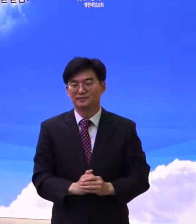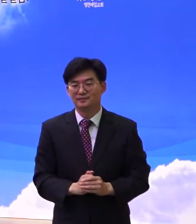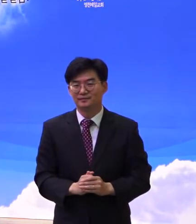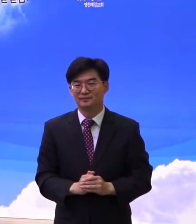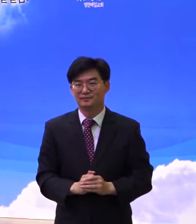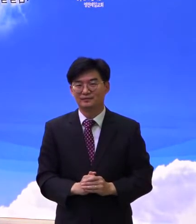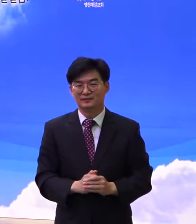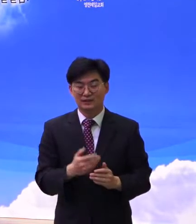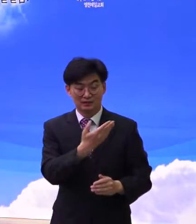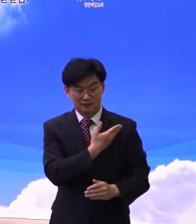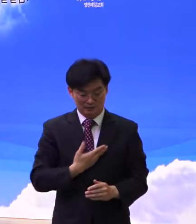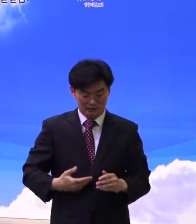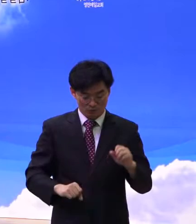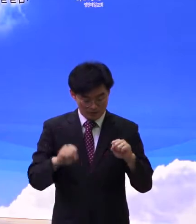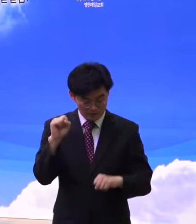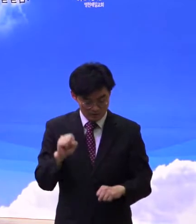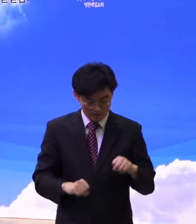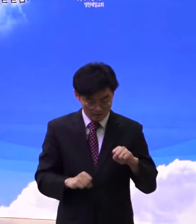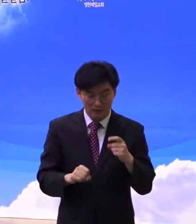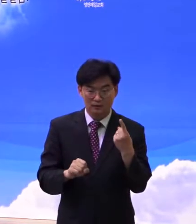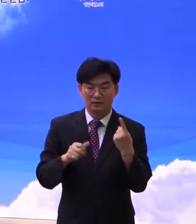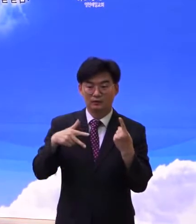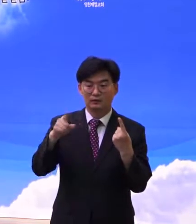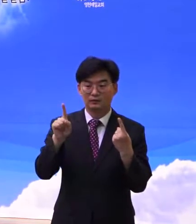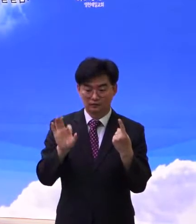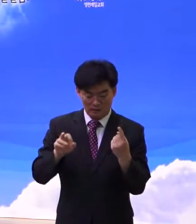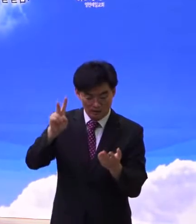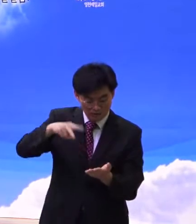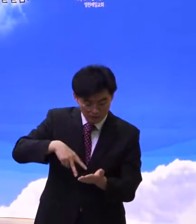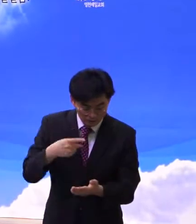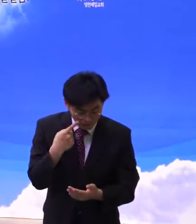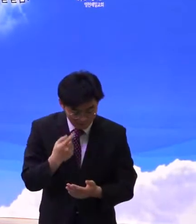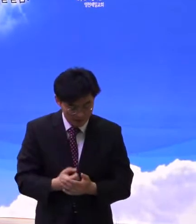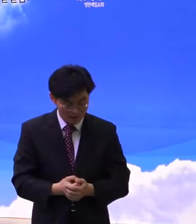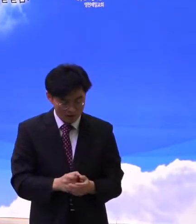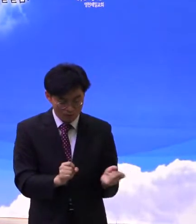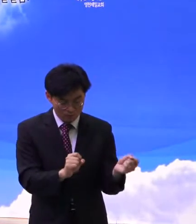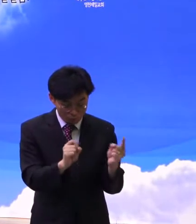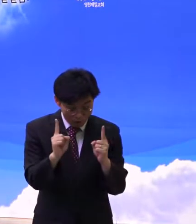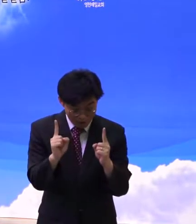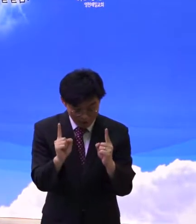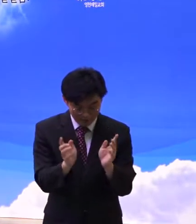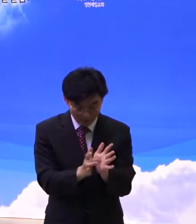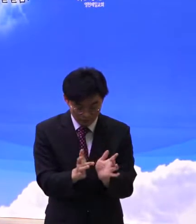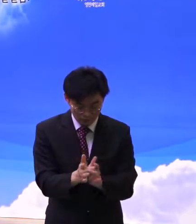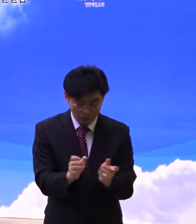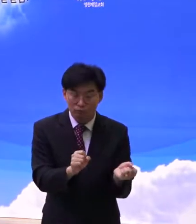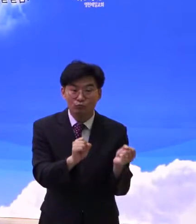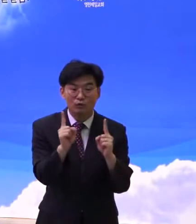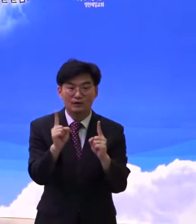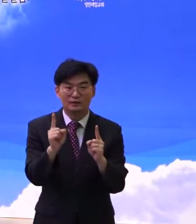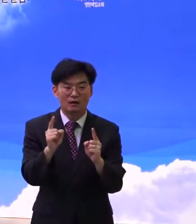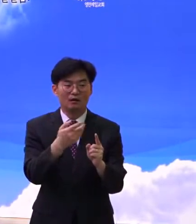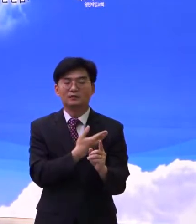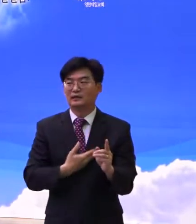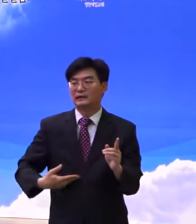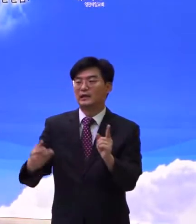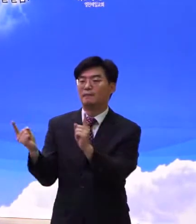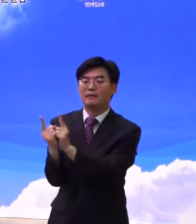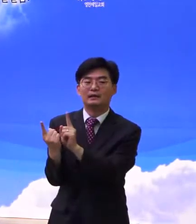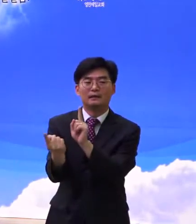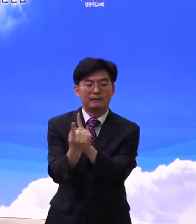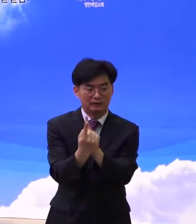사도행전 1장을 읽어보면 부활하신 예수님이 제자들을 만나서, 승천하시기 전에